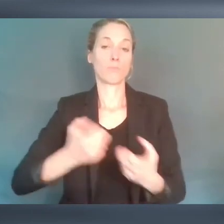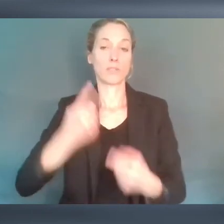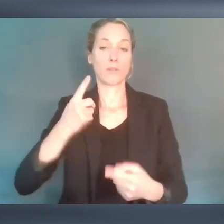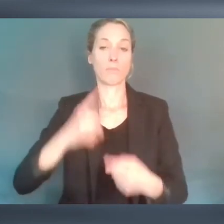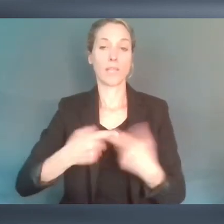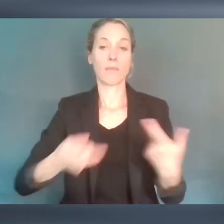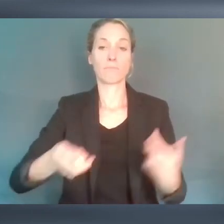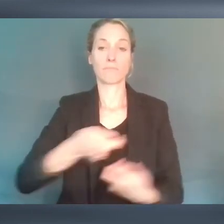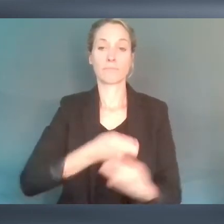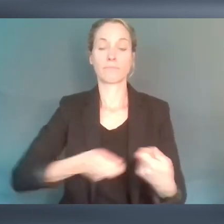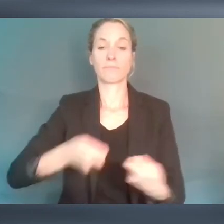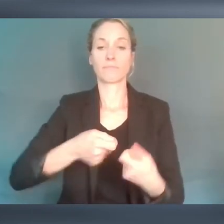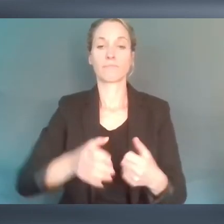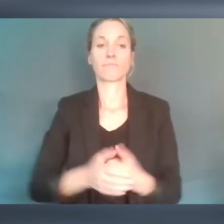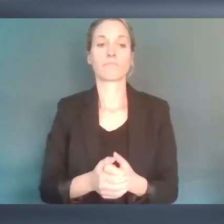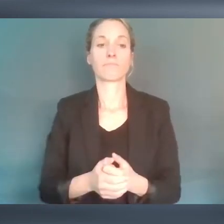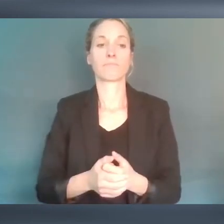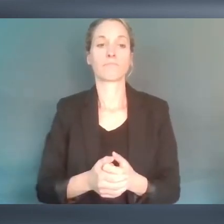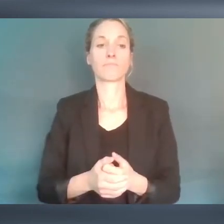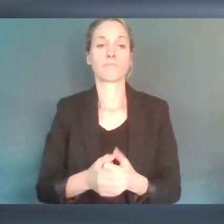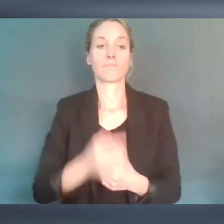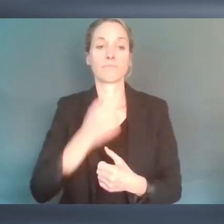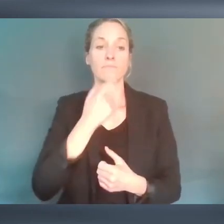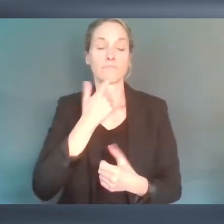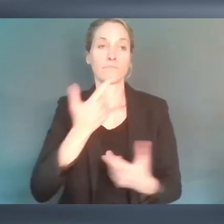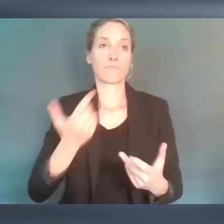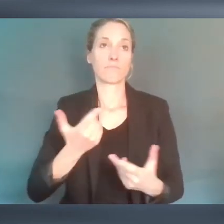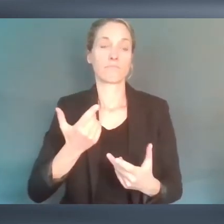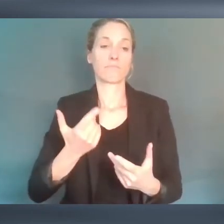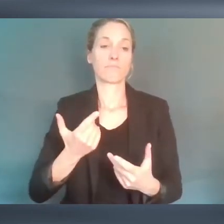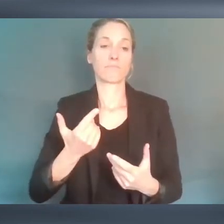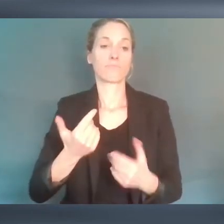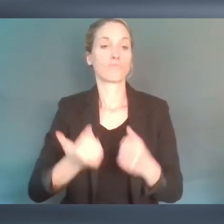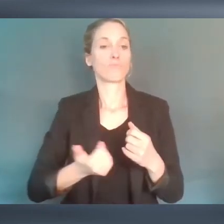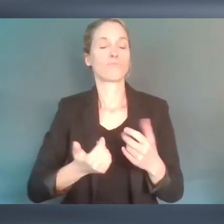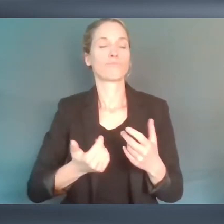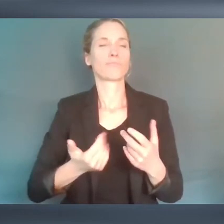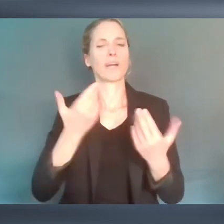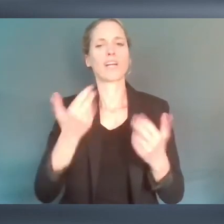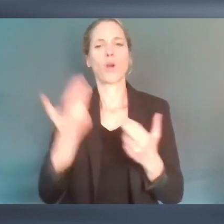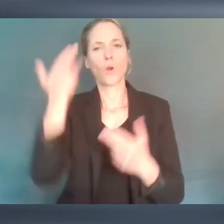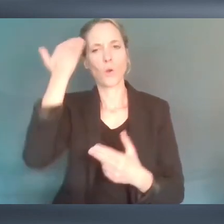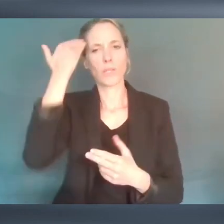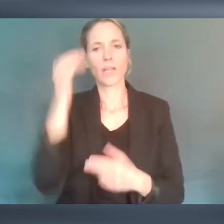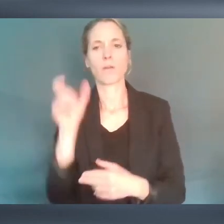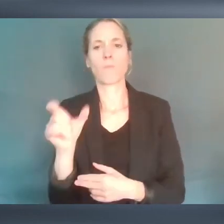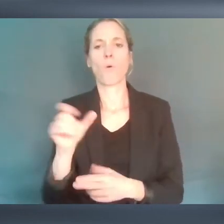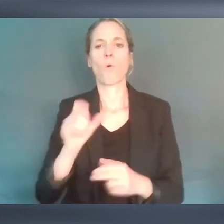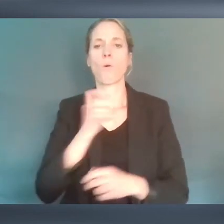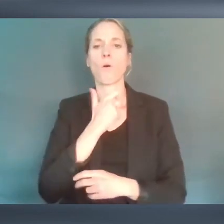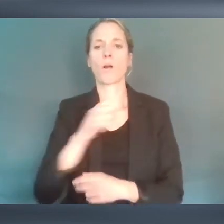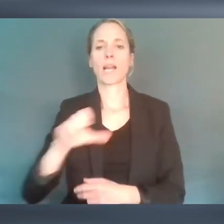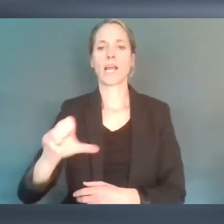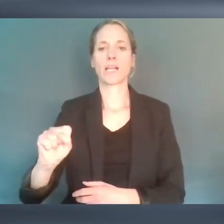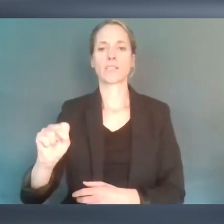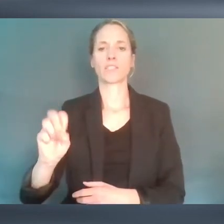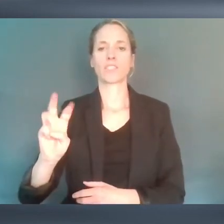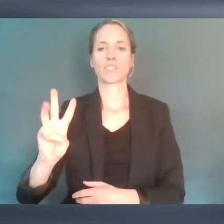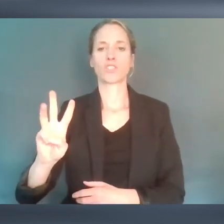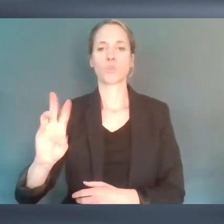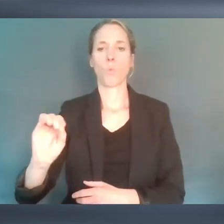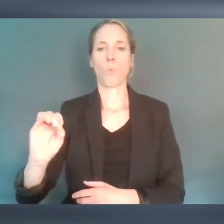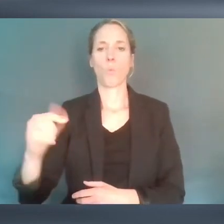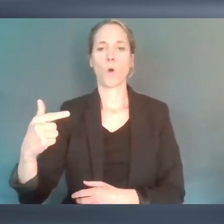C'est avoir l'intelligence de faire son propre SWOT, si vous connaissez ce terme en anglais dans le milieu du management,